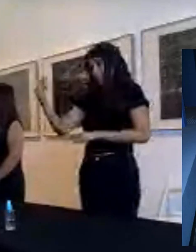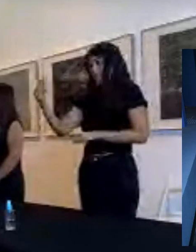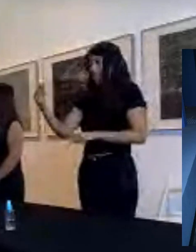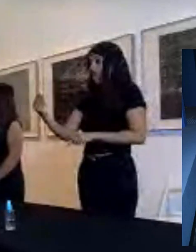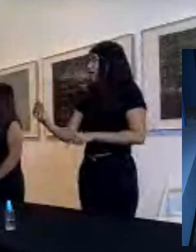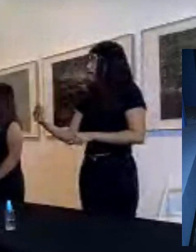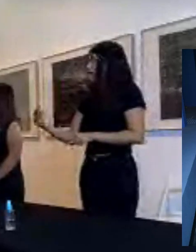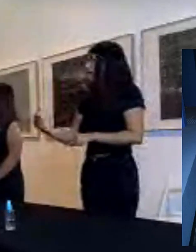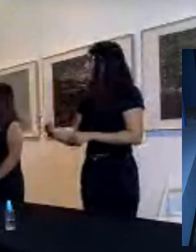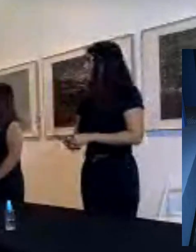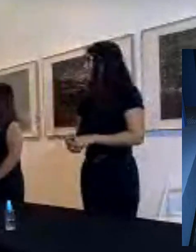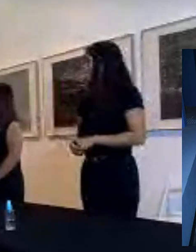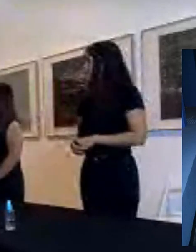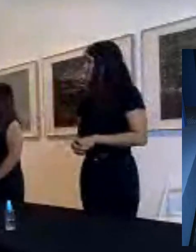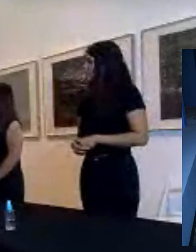me dieron una instrucción